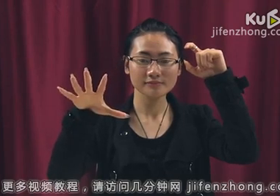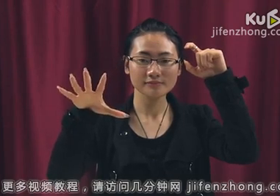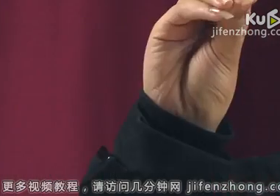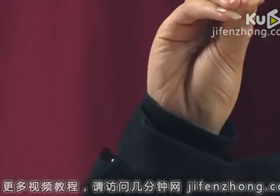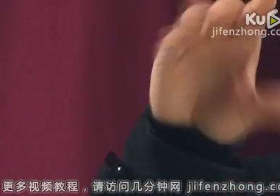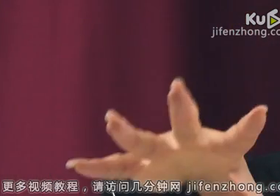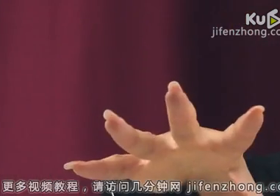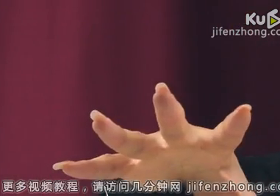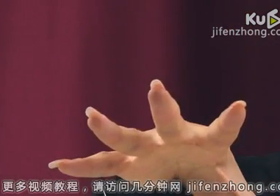太阳的光芒。